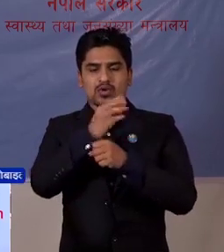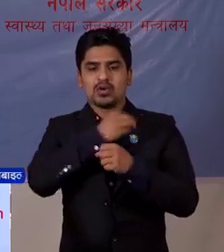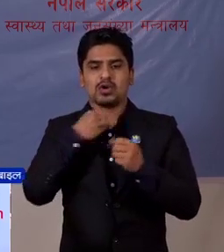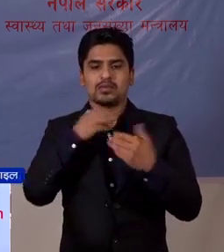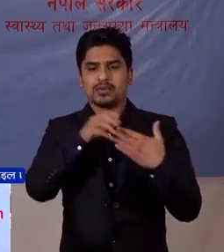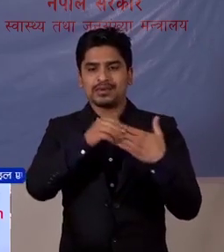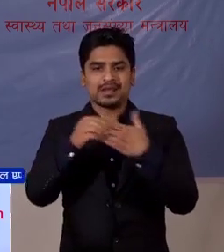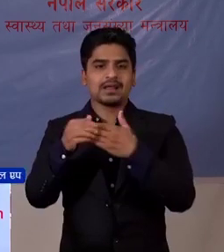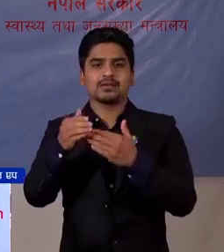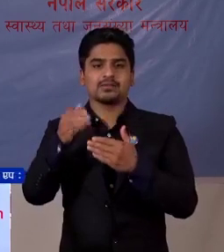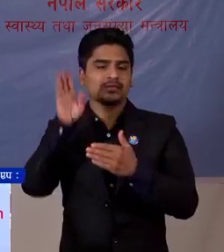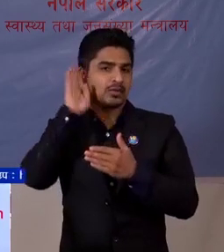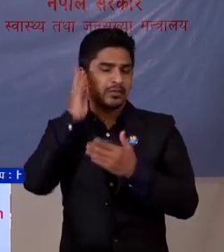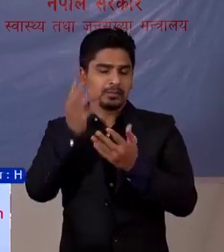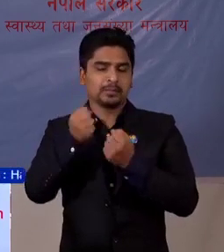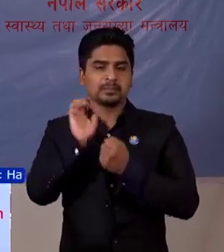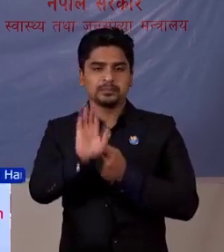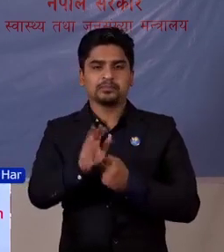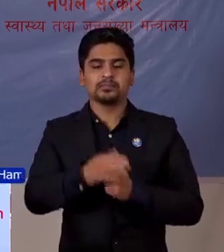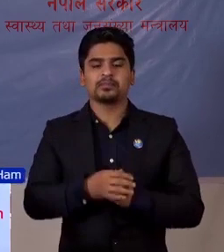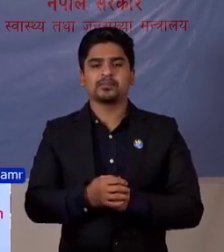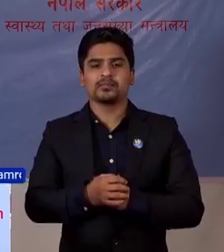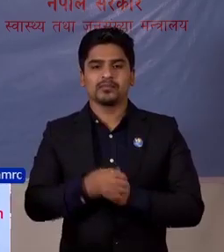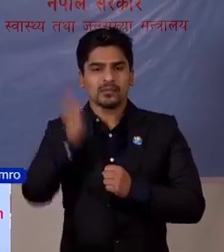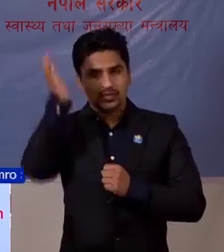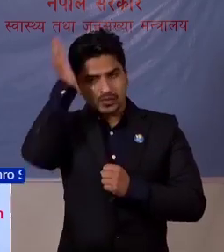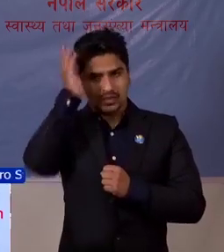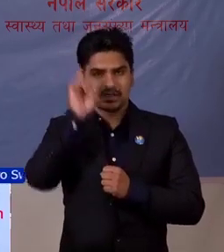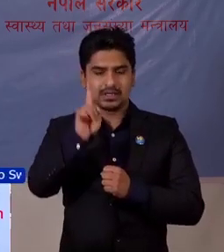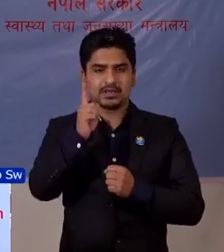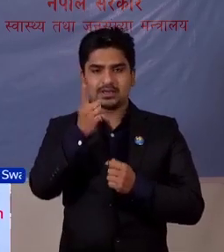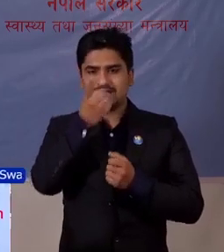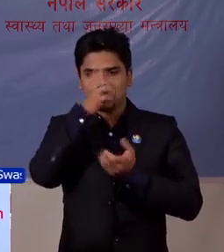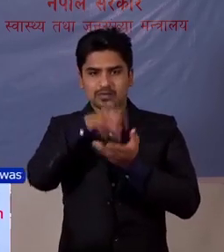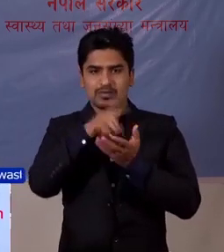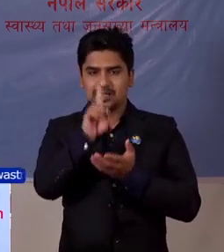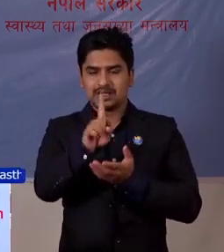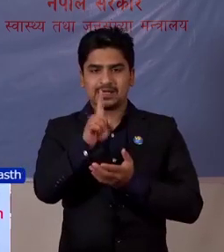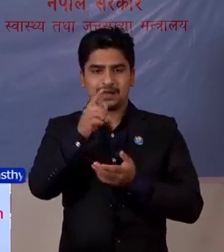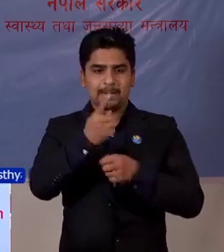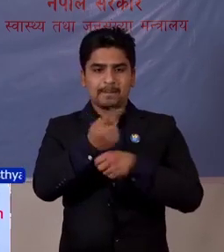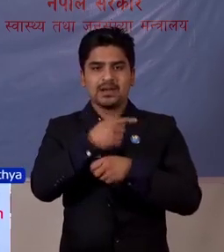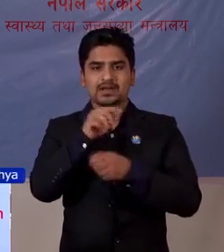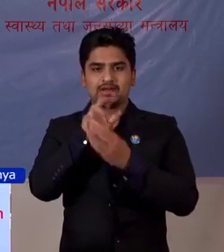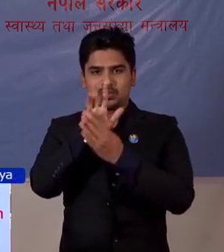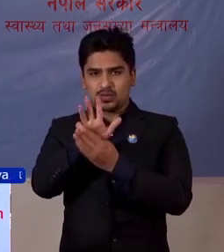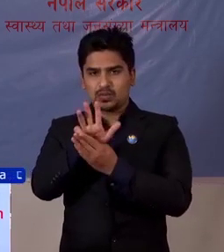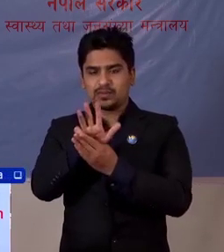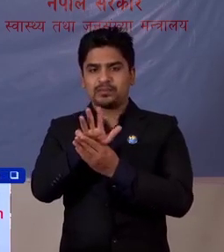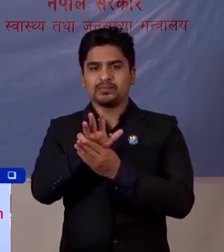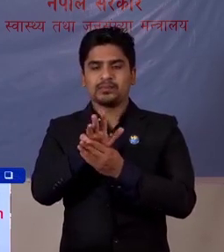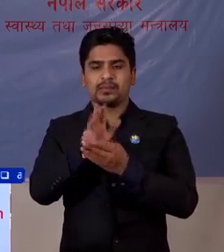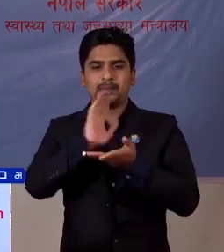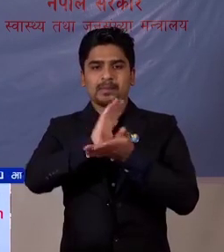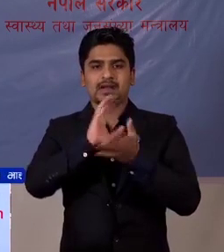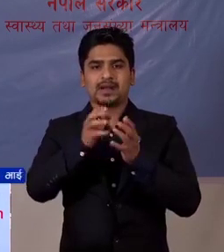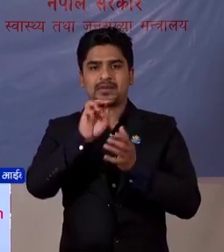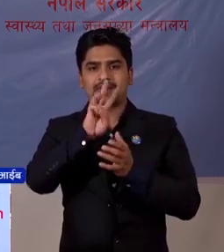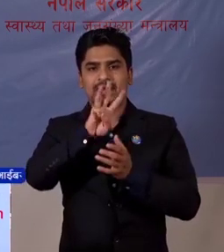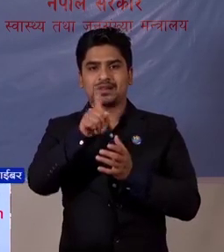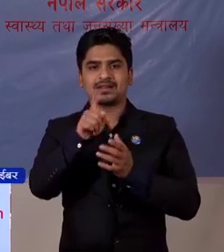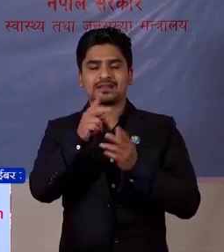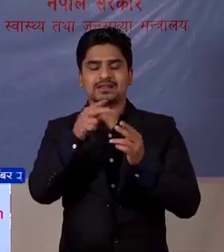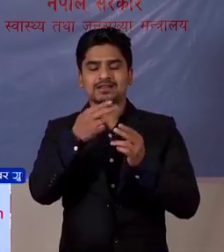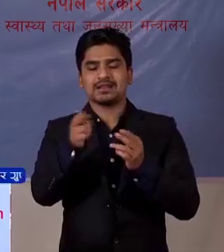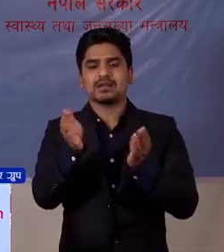हस्पिटलमा ल्याइदिए गरेको खबर हामीलाई प्राप्त भएको छ। धनगढीमा 1, भरतपुरमा 1, वीरगञ्जमा 9 र विराटनगरमा